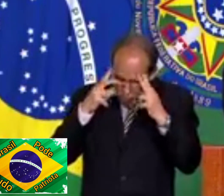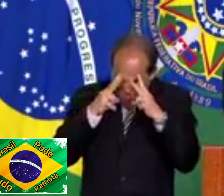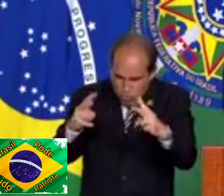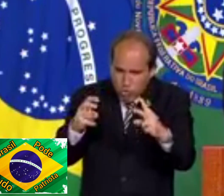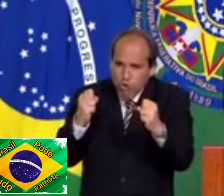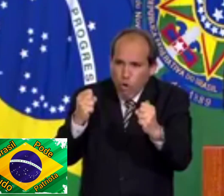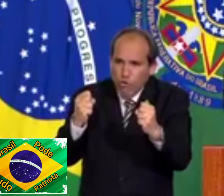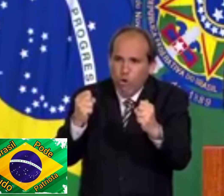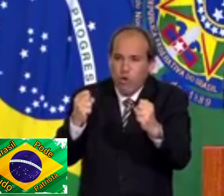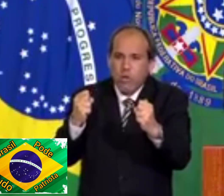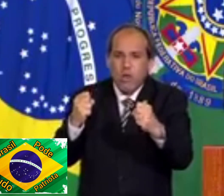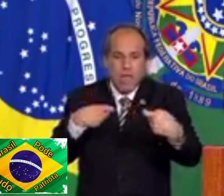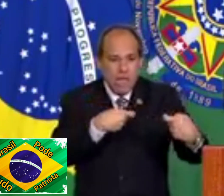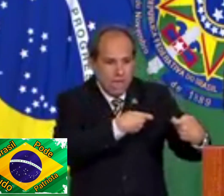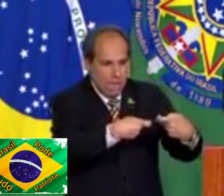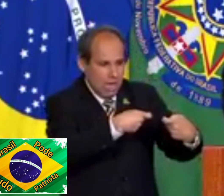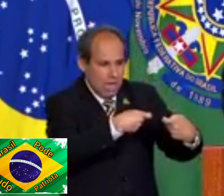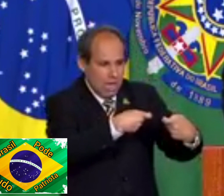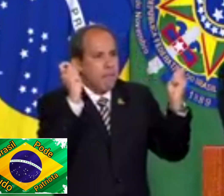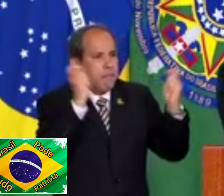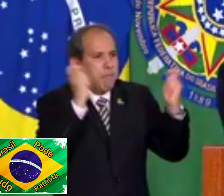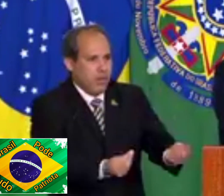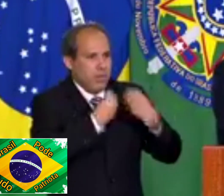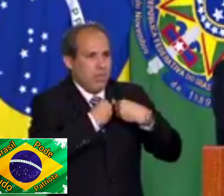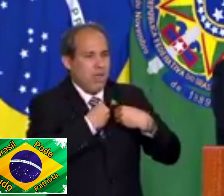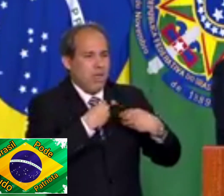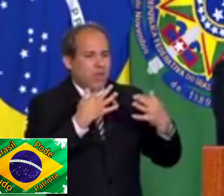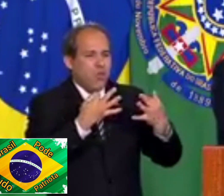só nos causa dor. Porém,